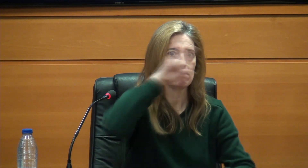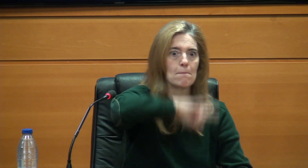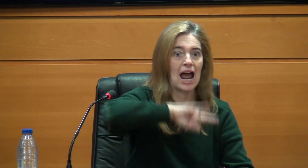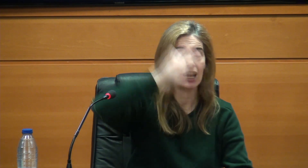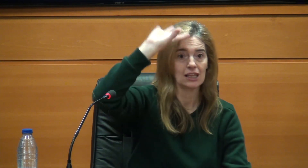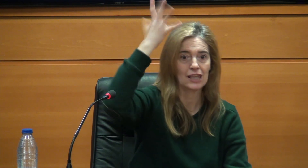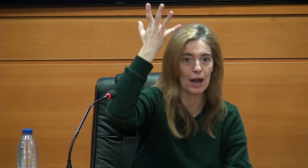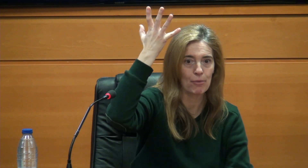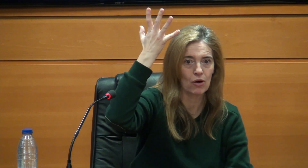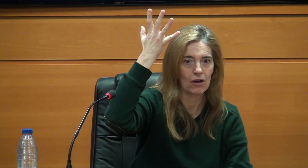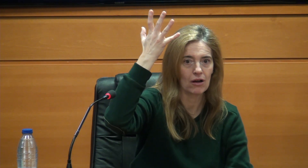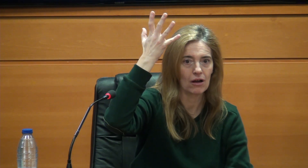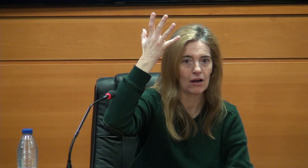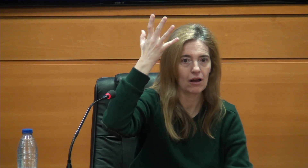hace tiempo malo